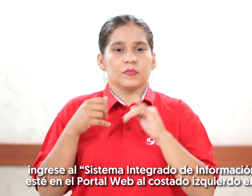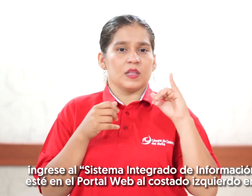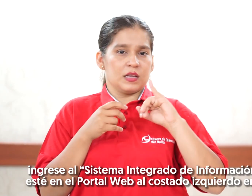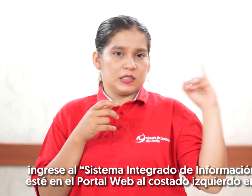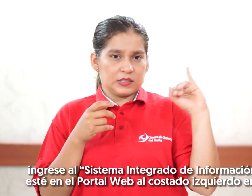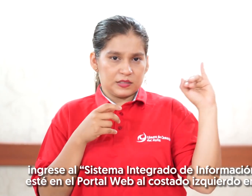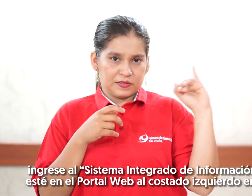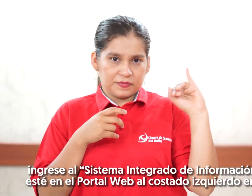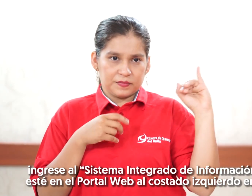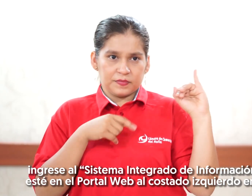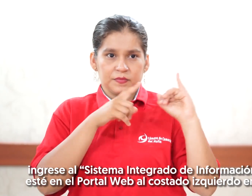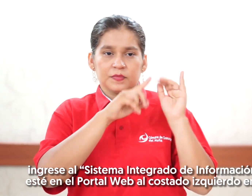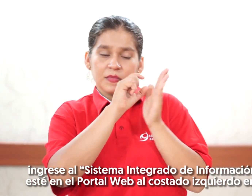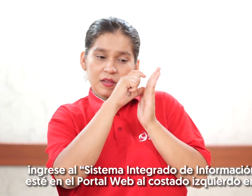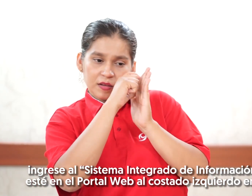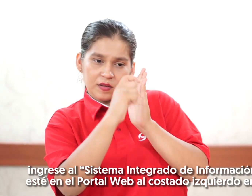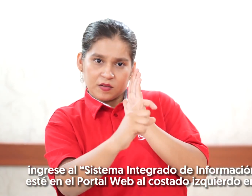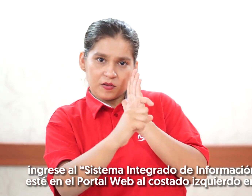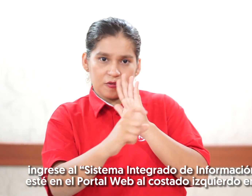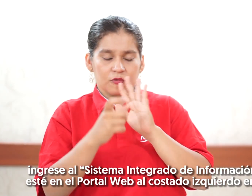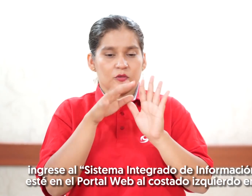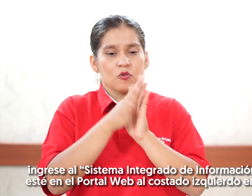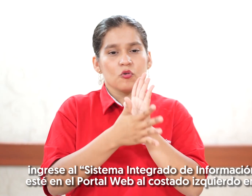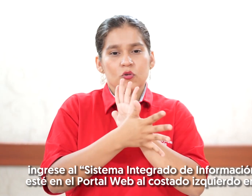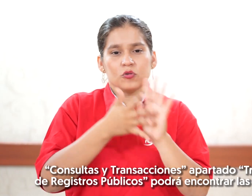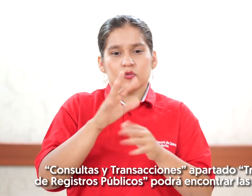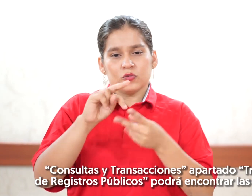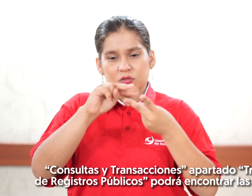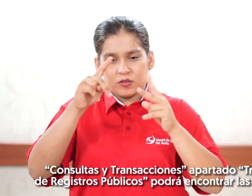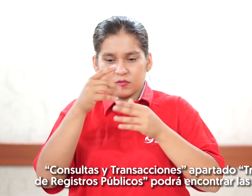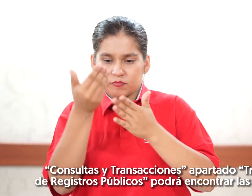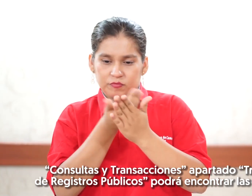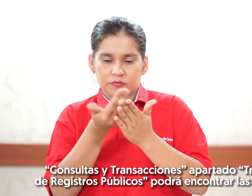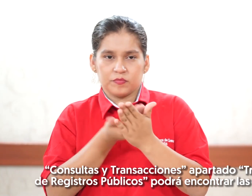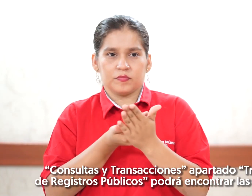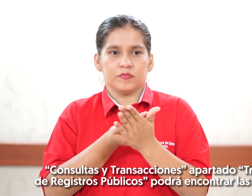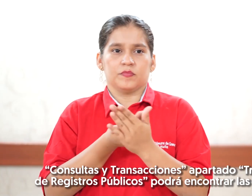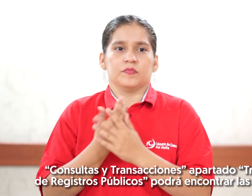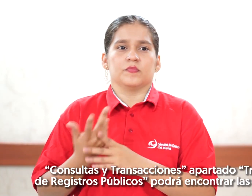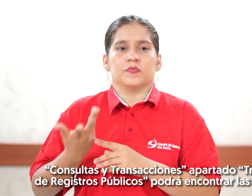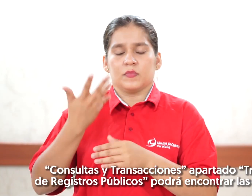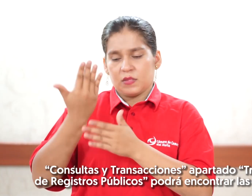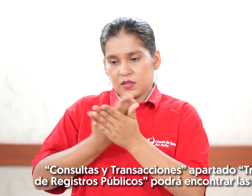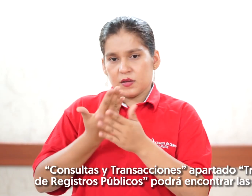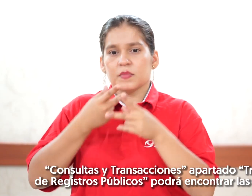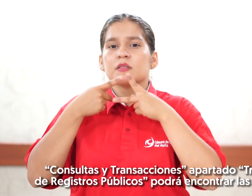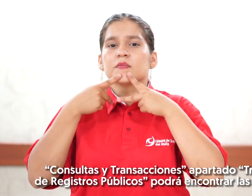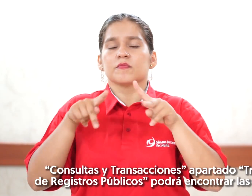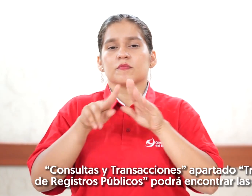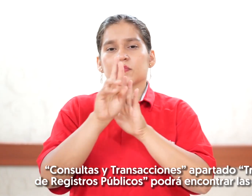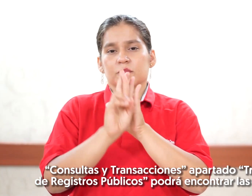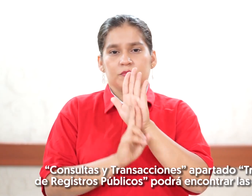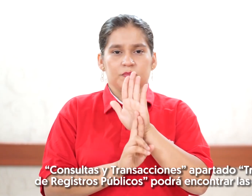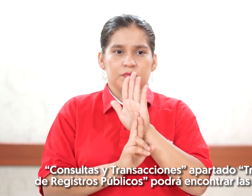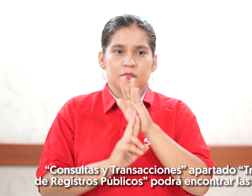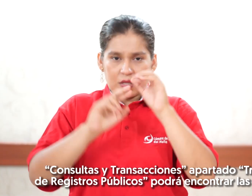portal web, al costado izquierdo, en la opción Consultas y Transacciones, apartado Trámites de Registros Públicos,